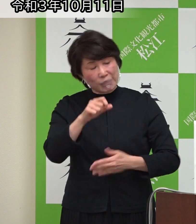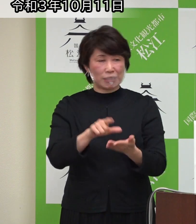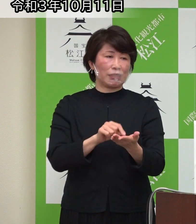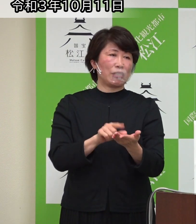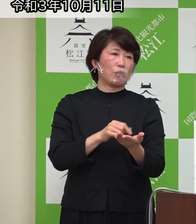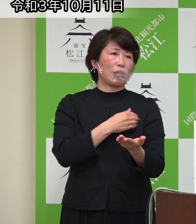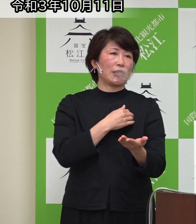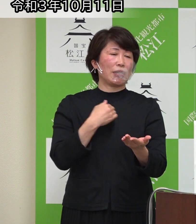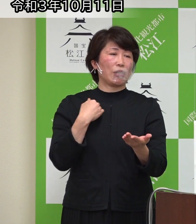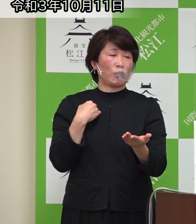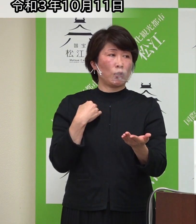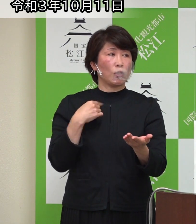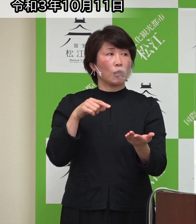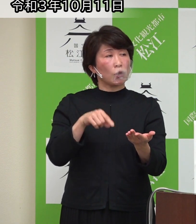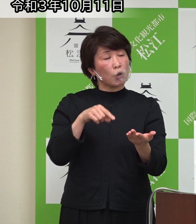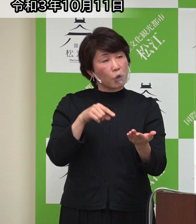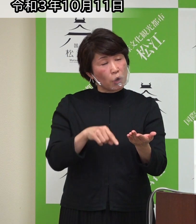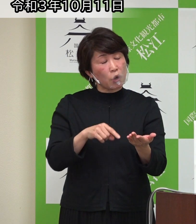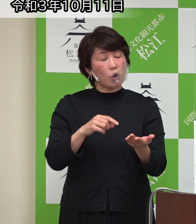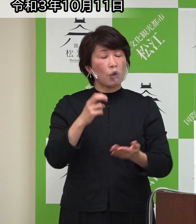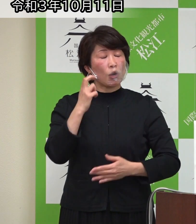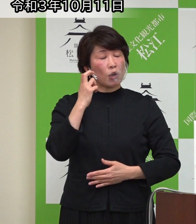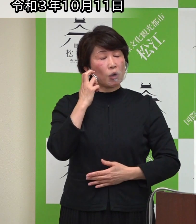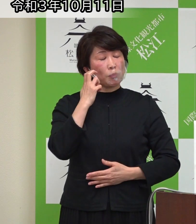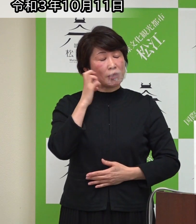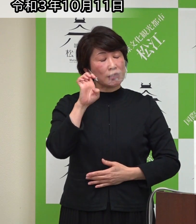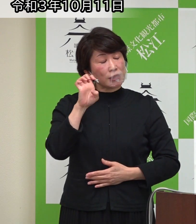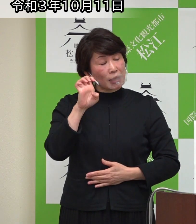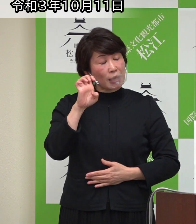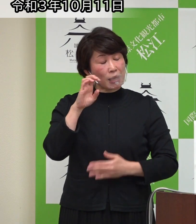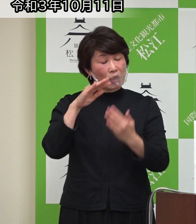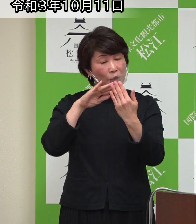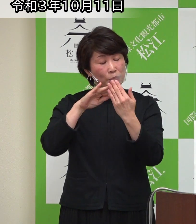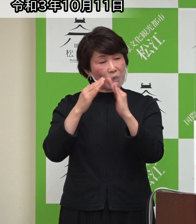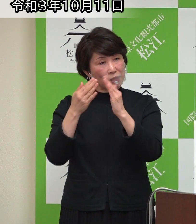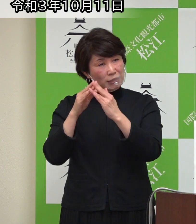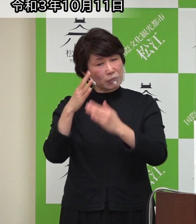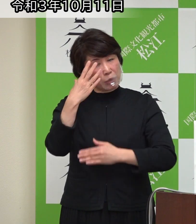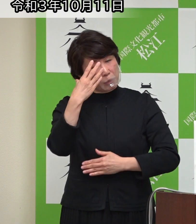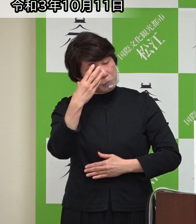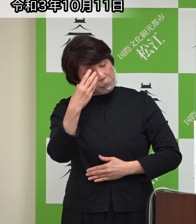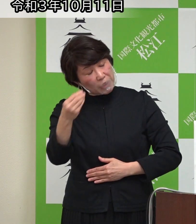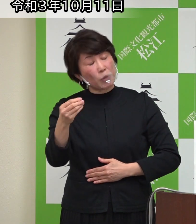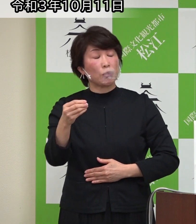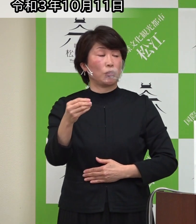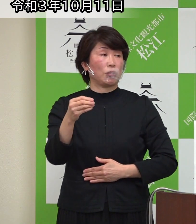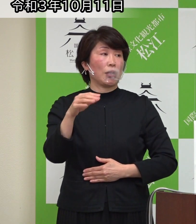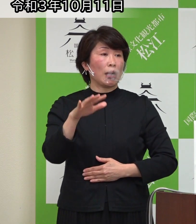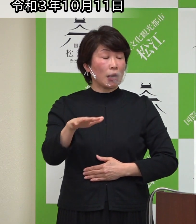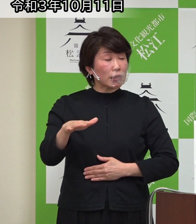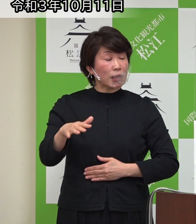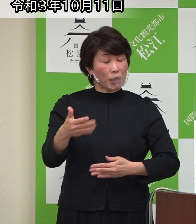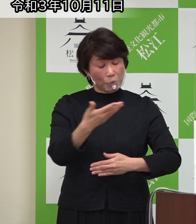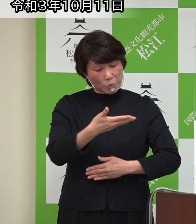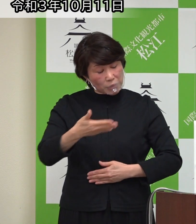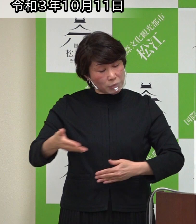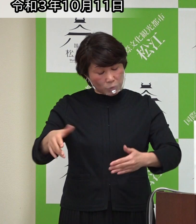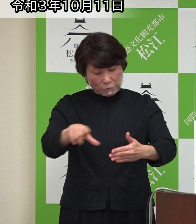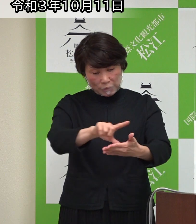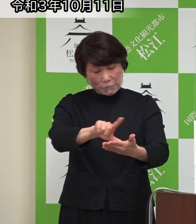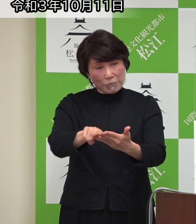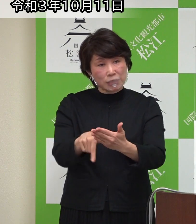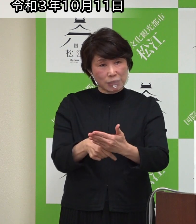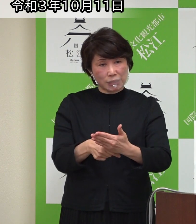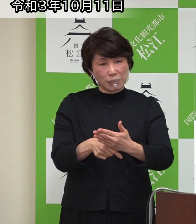で、その松江の町の魅力をさらに高めていきたいなと、その入り口にあるのがこのエリアビジョンというふうにお考えください